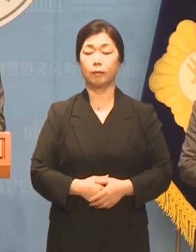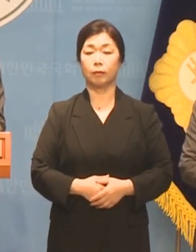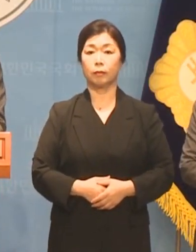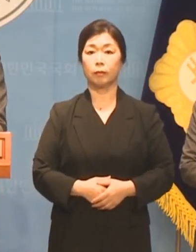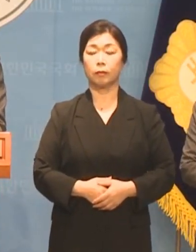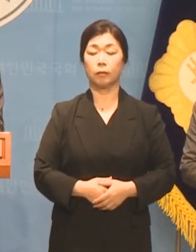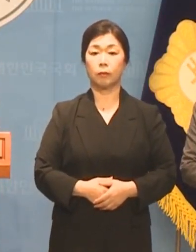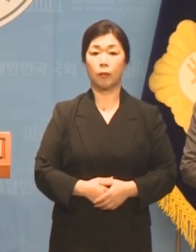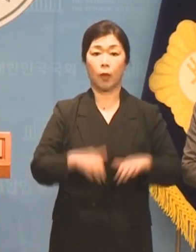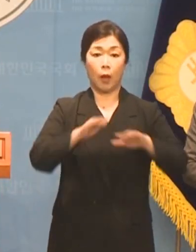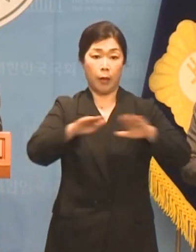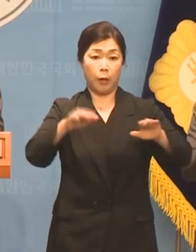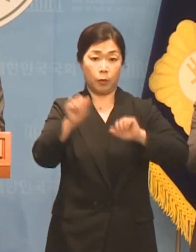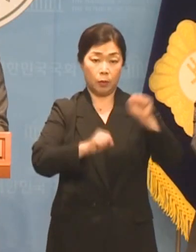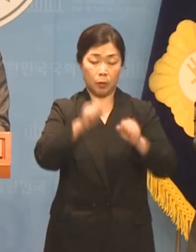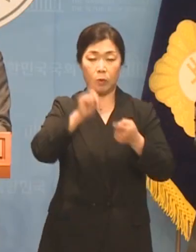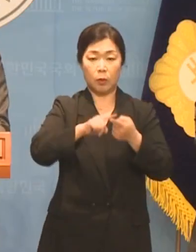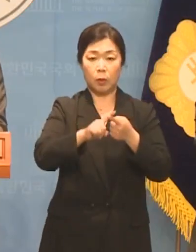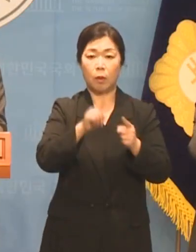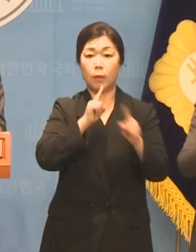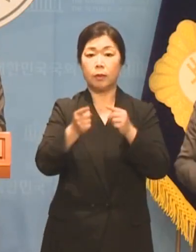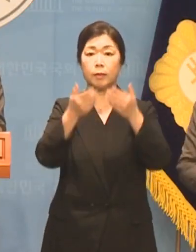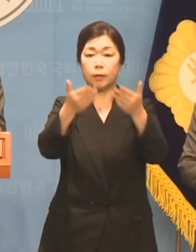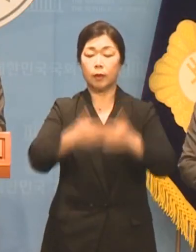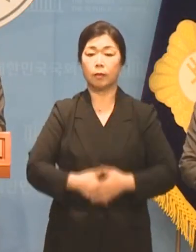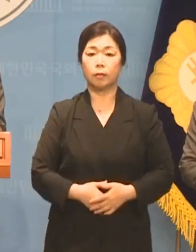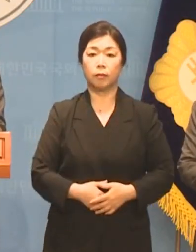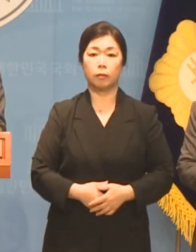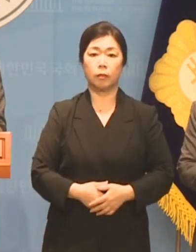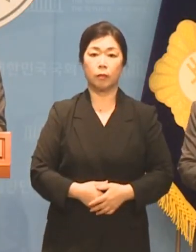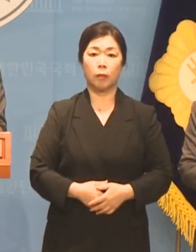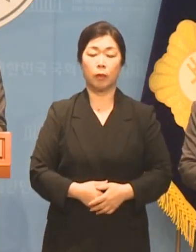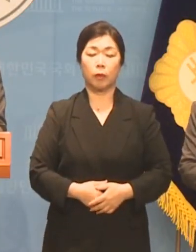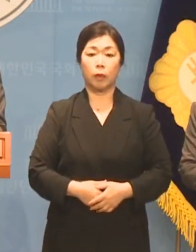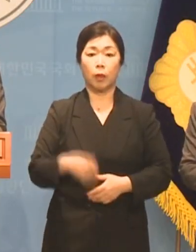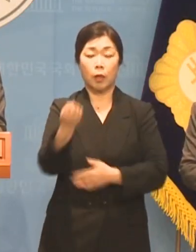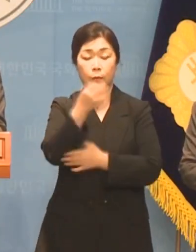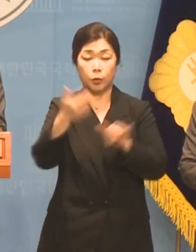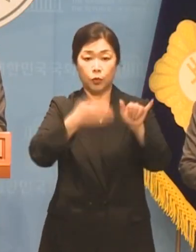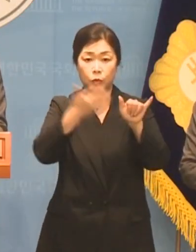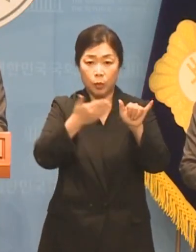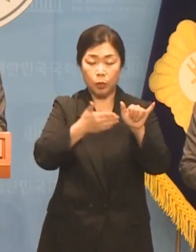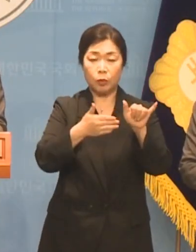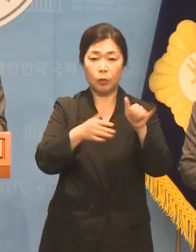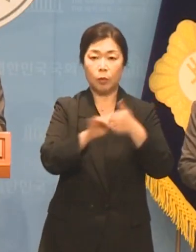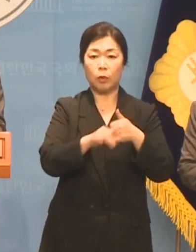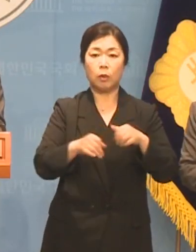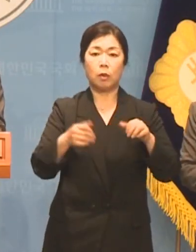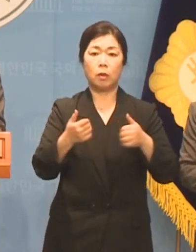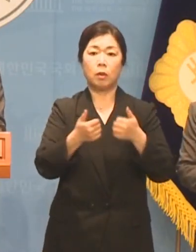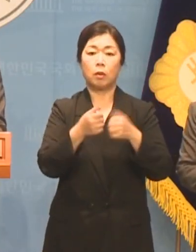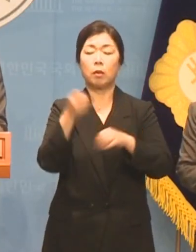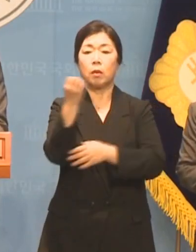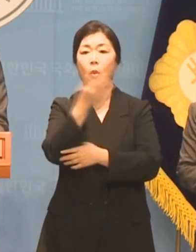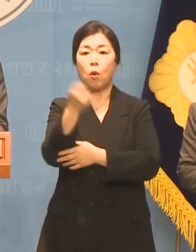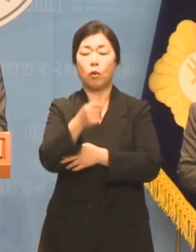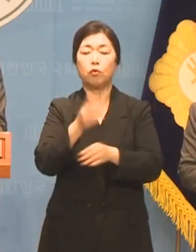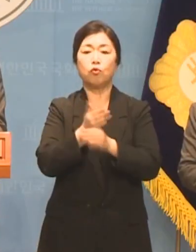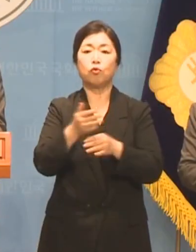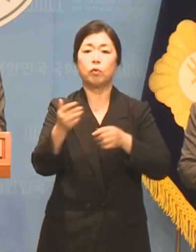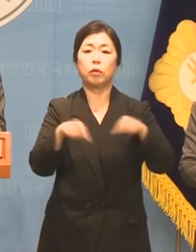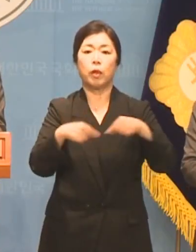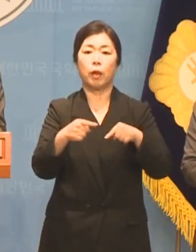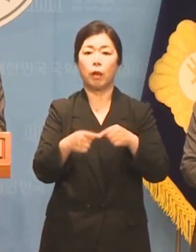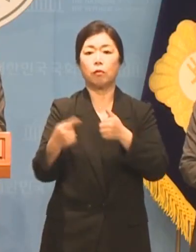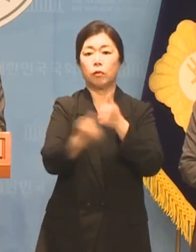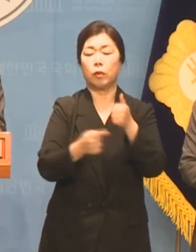네, 주요 대응 현황 보고 드리겠습니다. 매일신문 유튜브 채널을 언론중재위원회에 제소하였습니다. 매일신문이